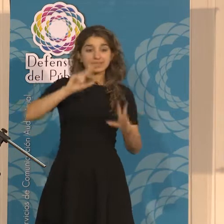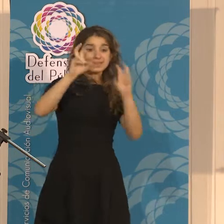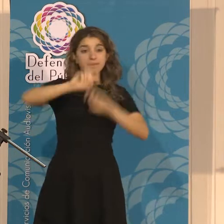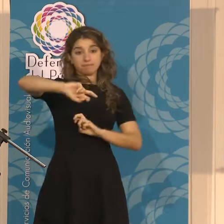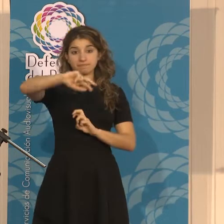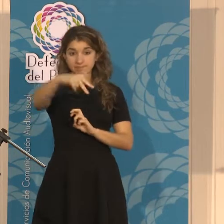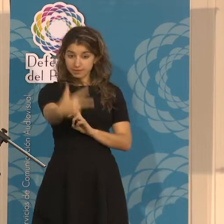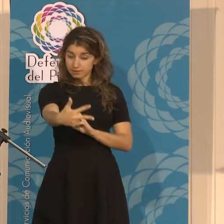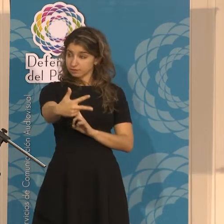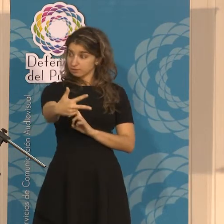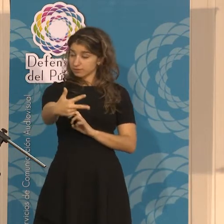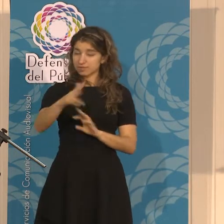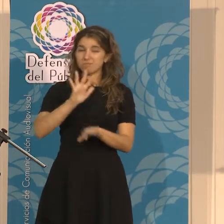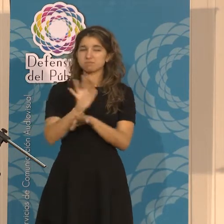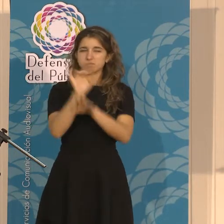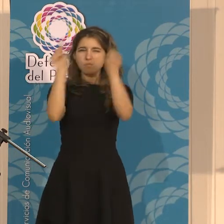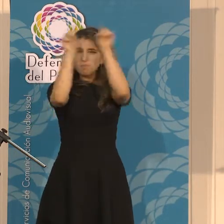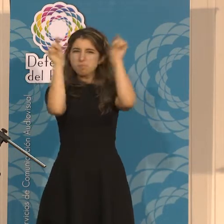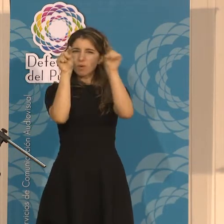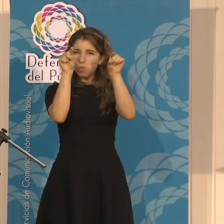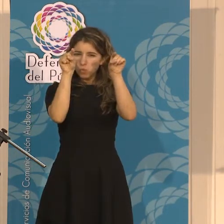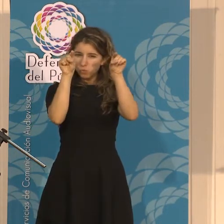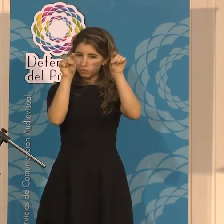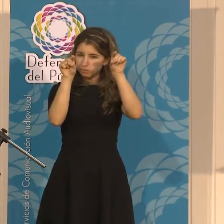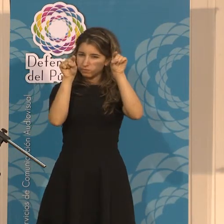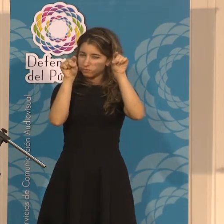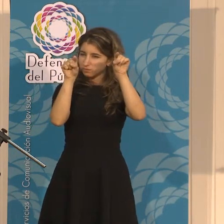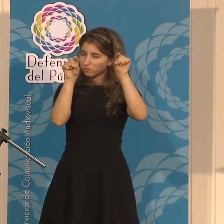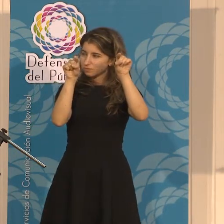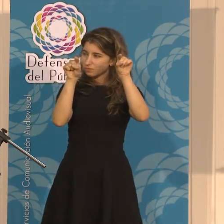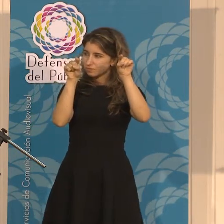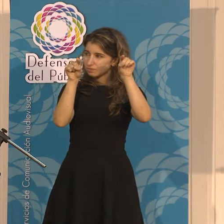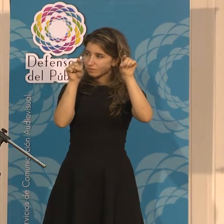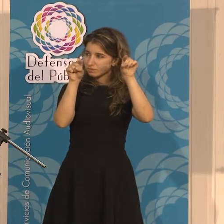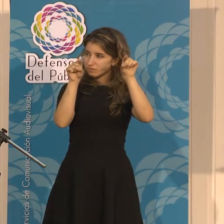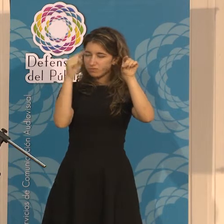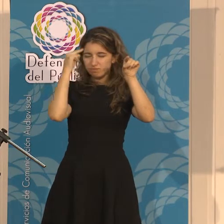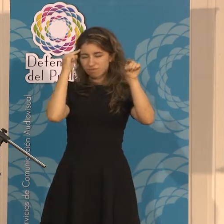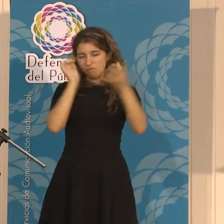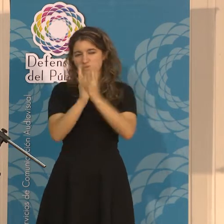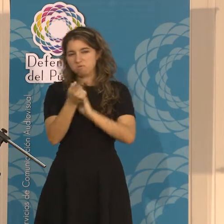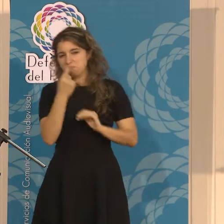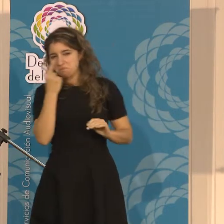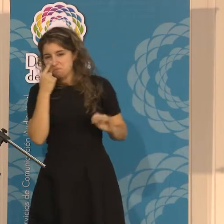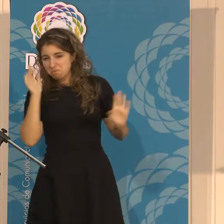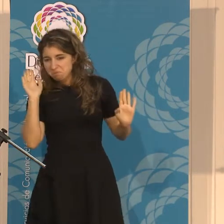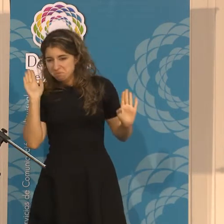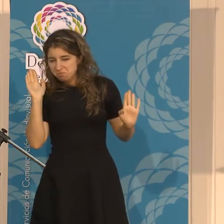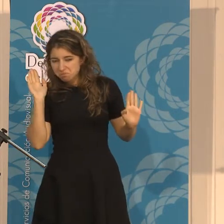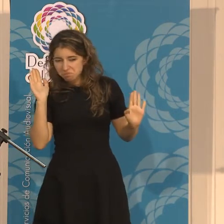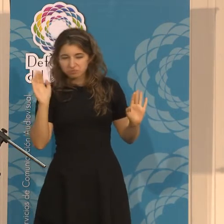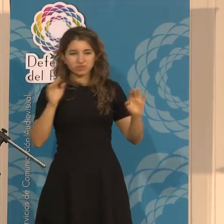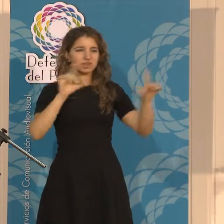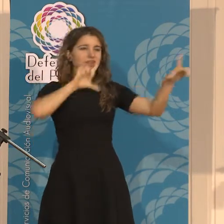que tiene forma de pregunta no sería estratégico entonces fortalecer las experiencias de los medios